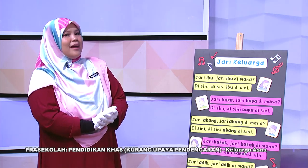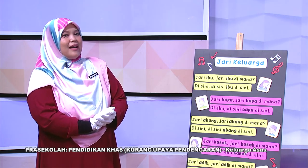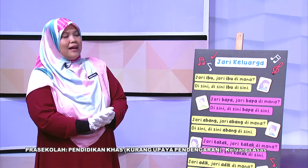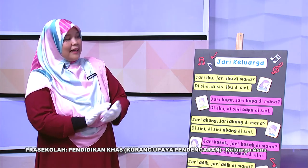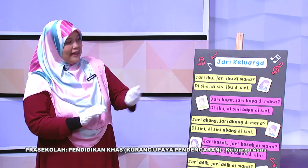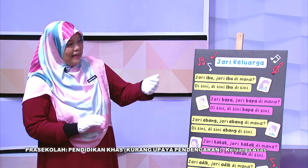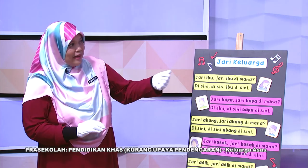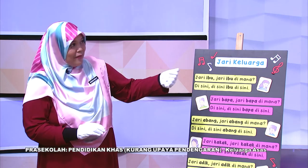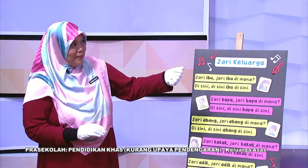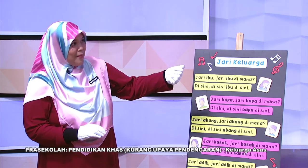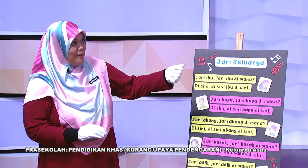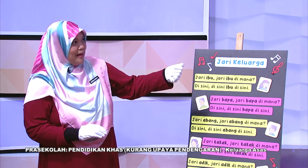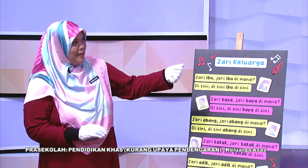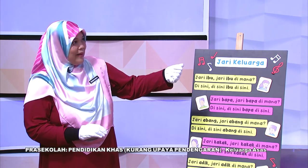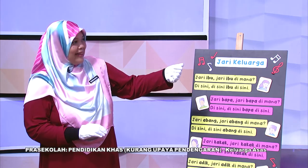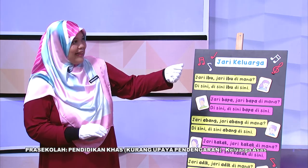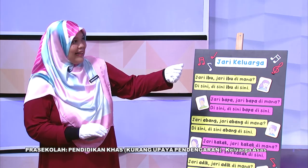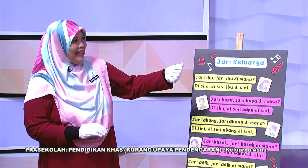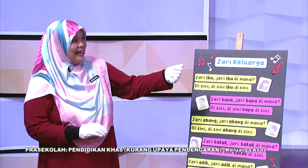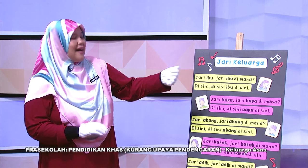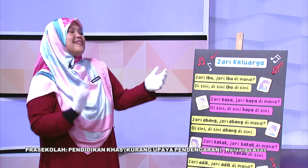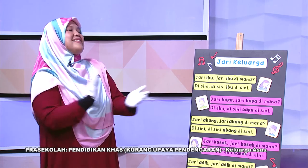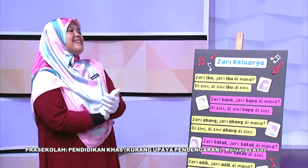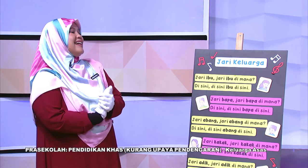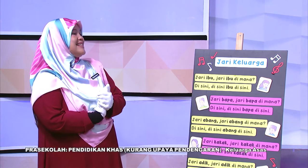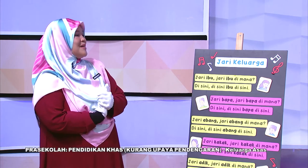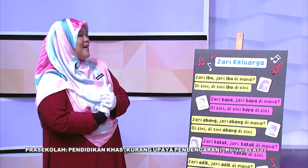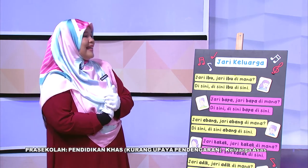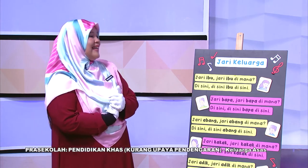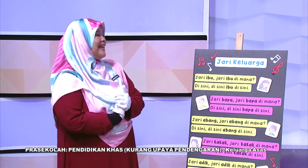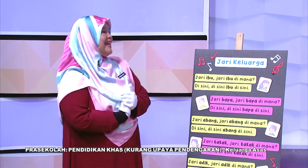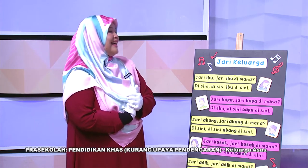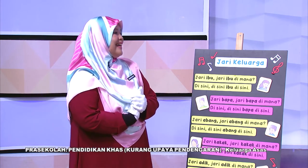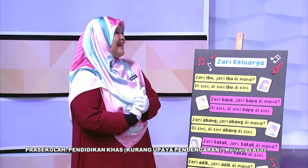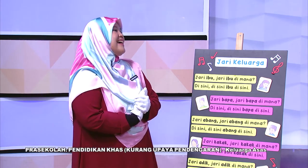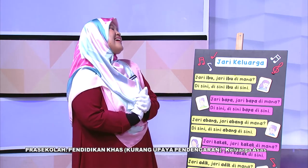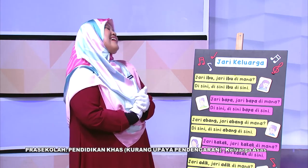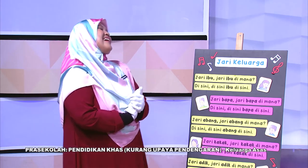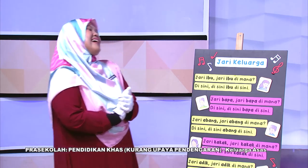kita event boleh pakai Vape Vape juga Oh iyo